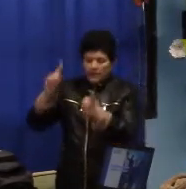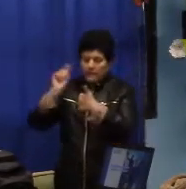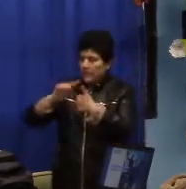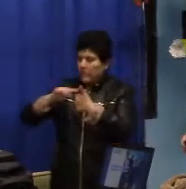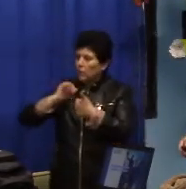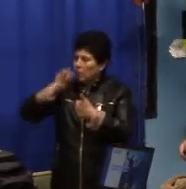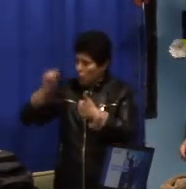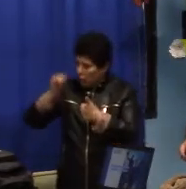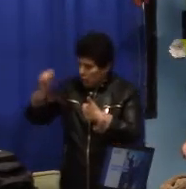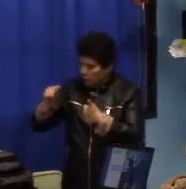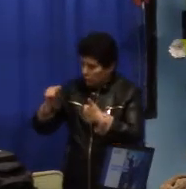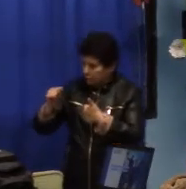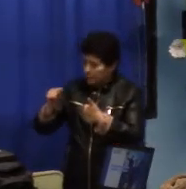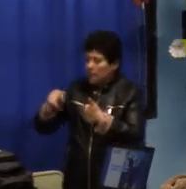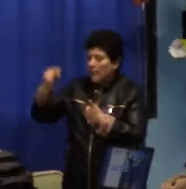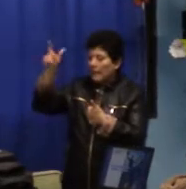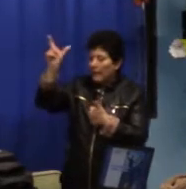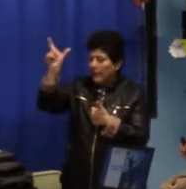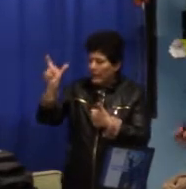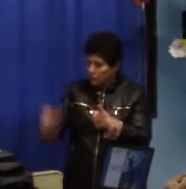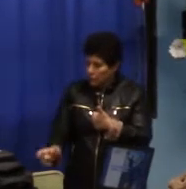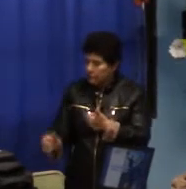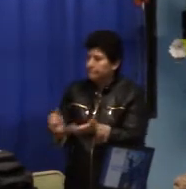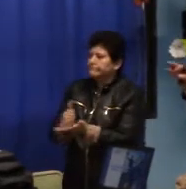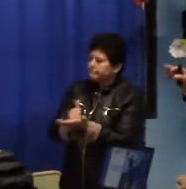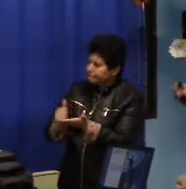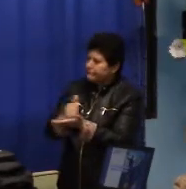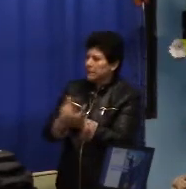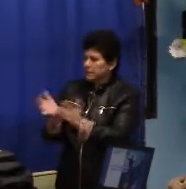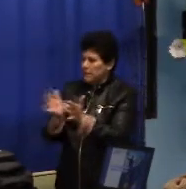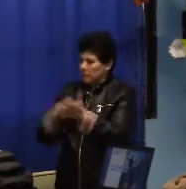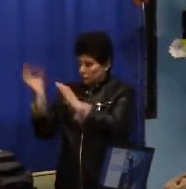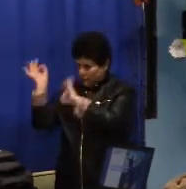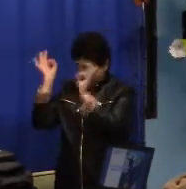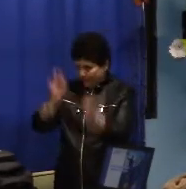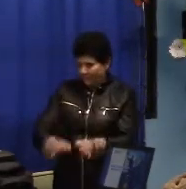Y ahí empezó la predicación en todas partes del mundo.